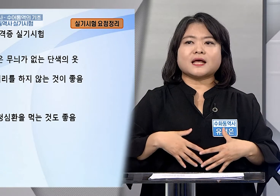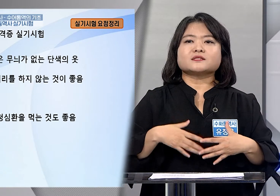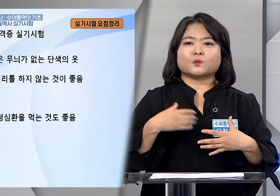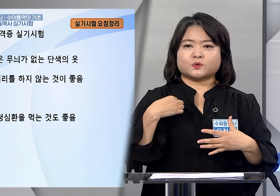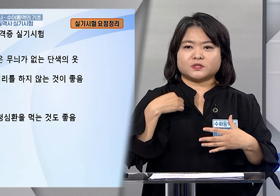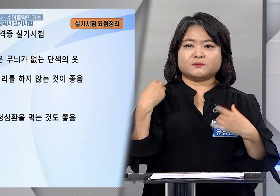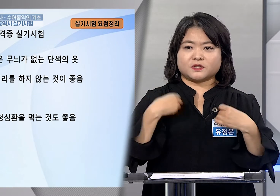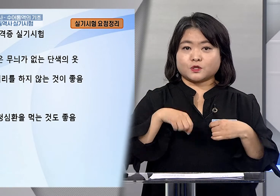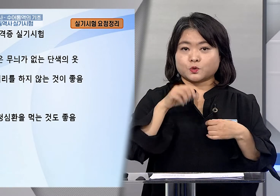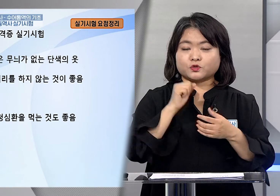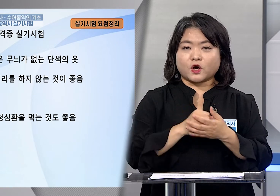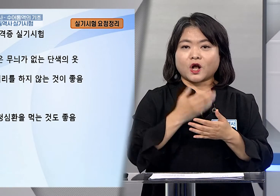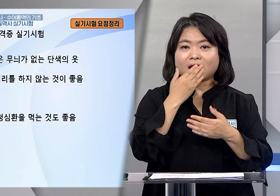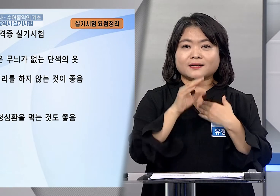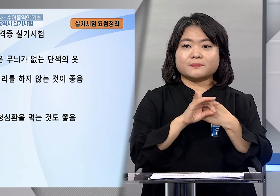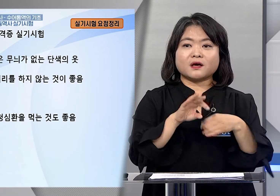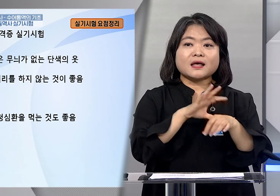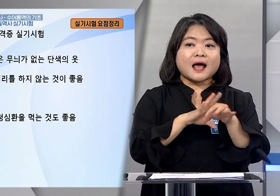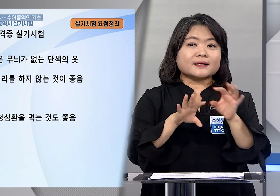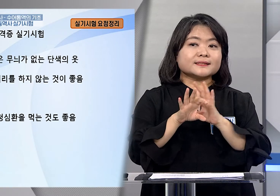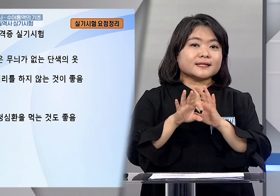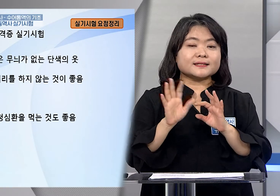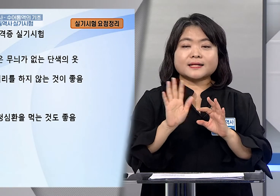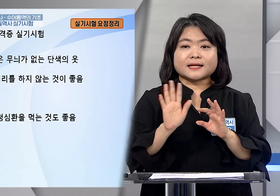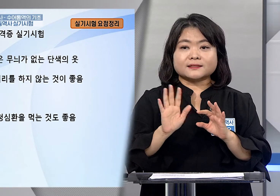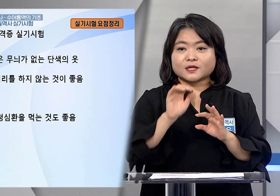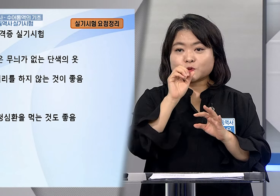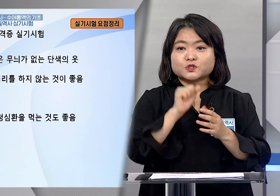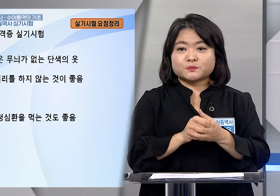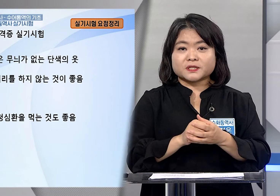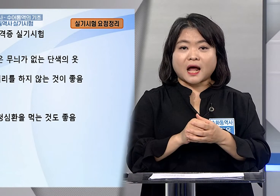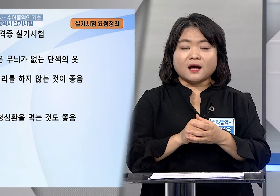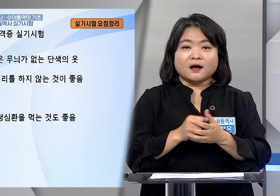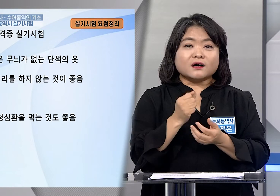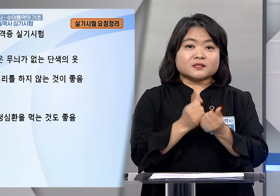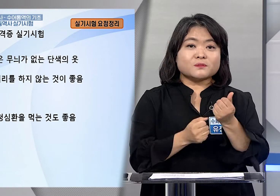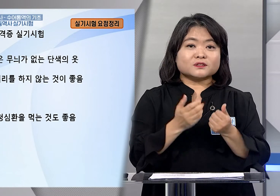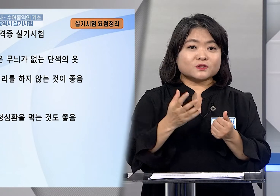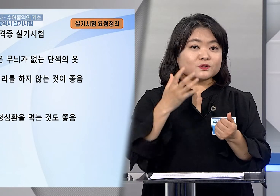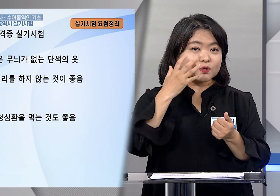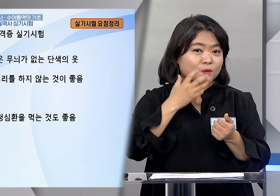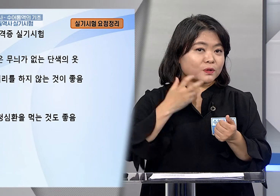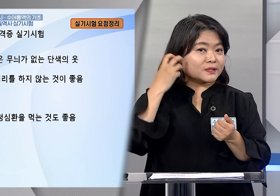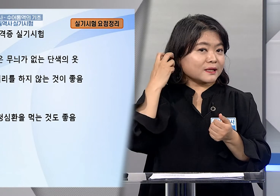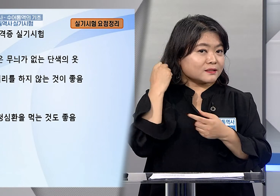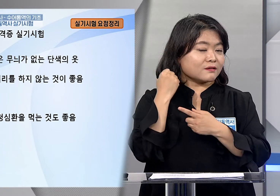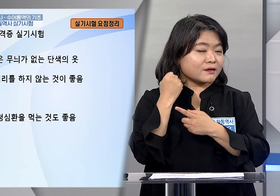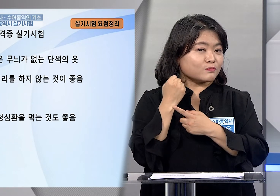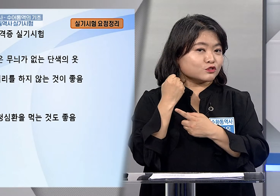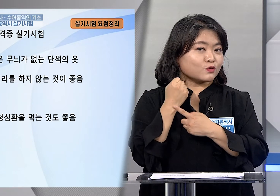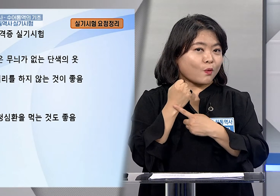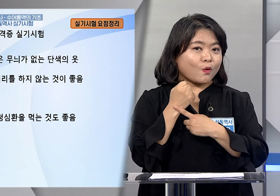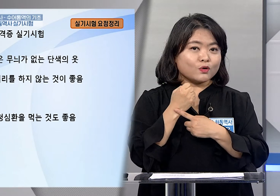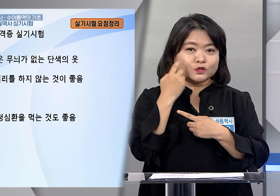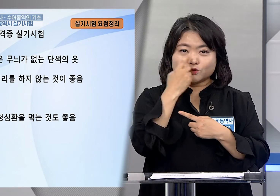단색 옷을 입는 게 좋고요. 가능하면 액세서리를 하지 않는 게 좋습니다. 설명을 드렸죠. 머리를 단정하게 묶고